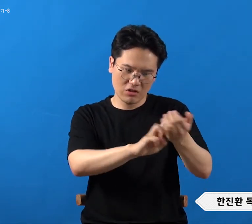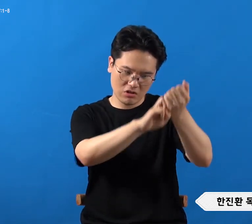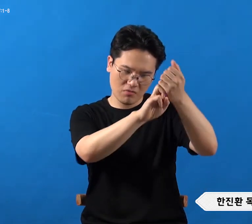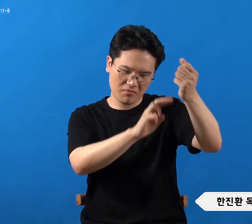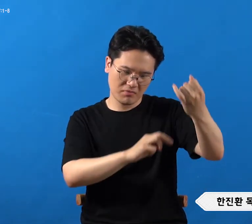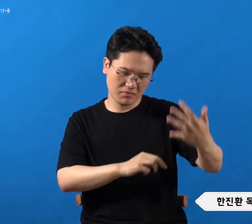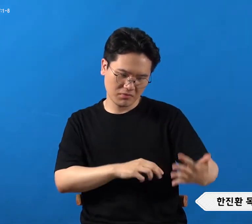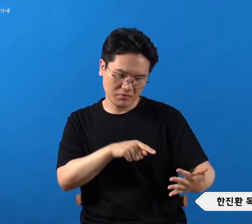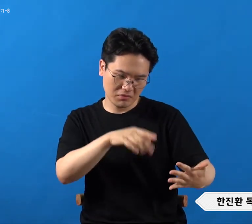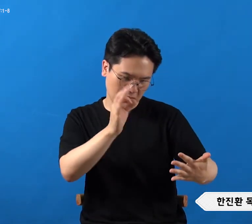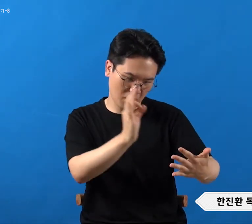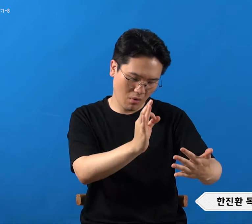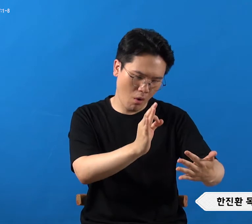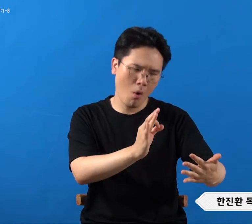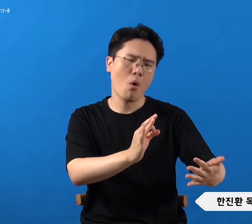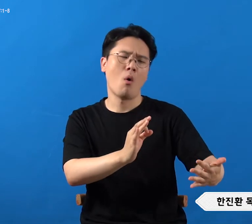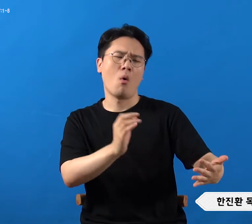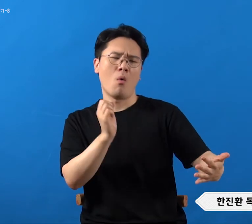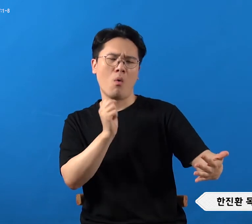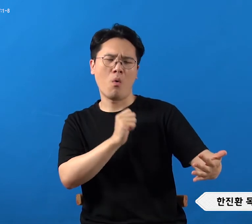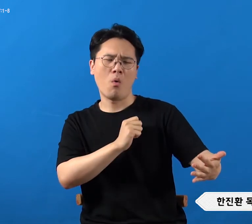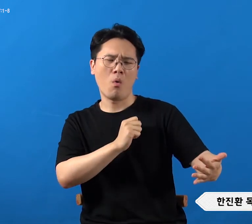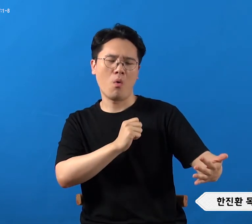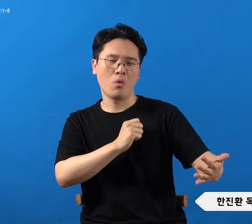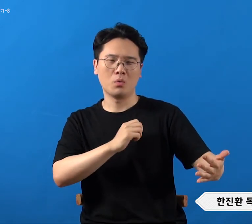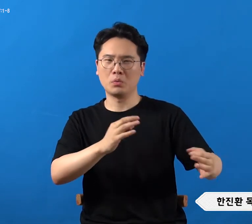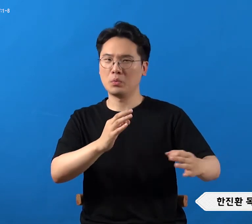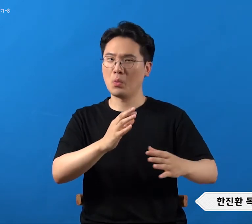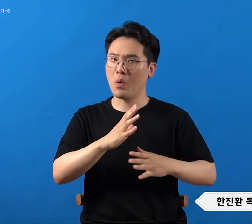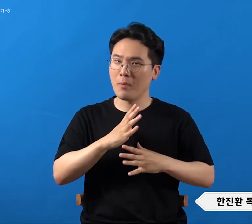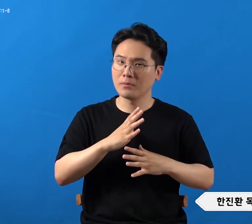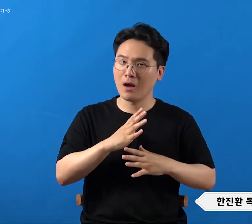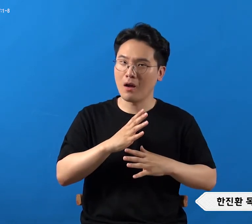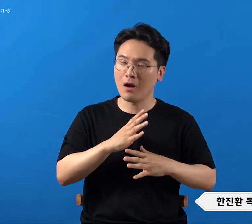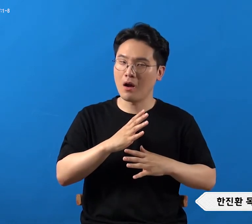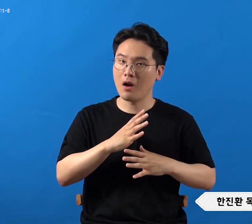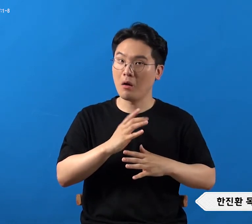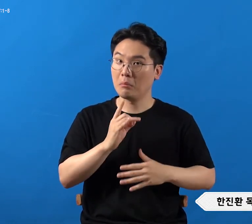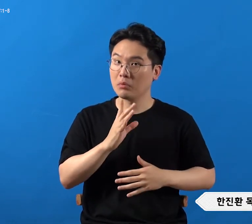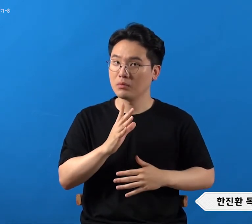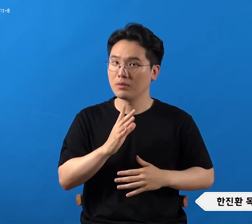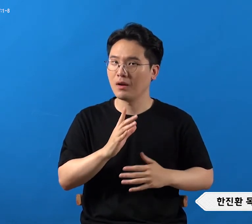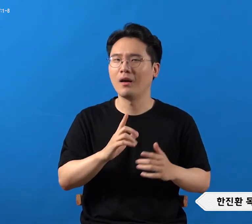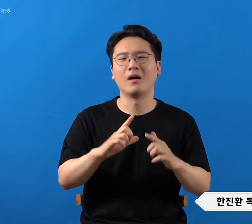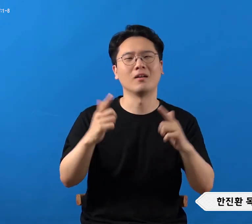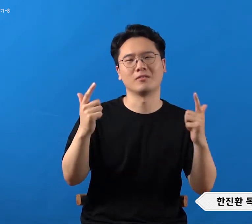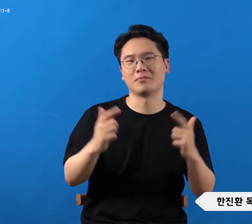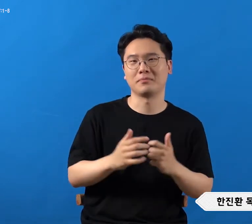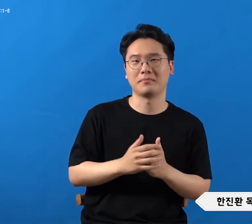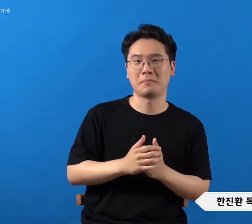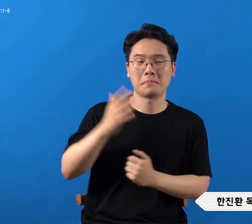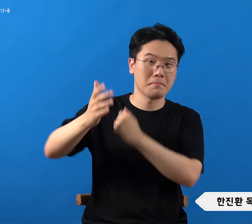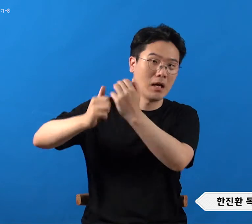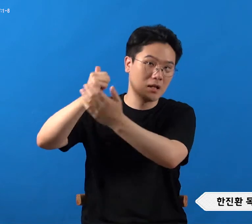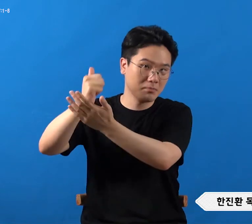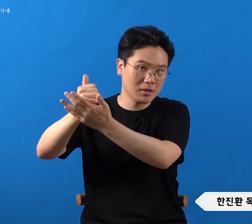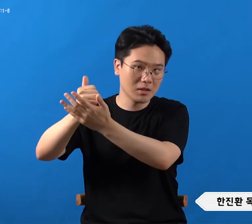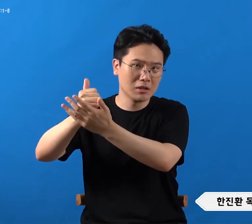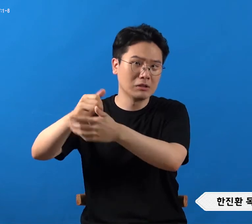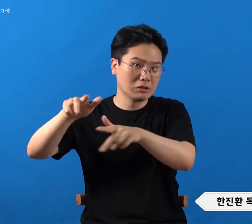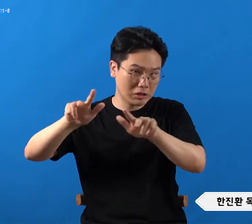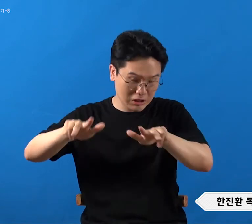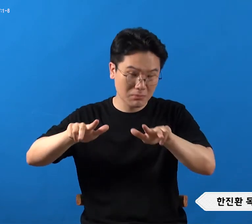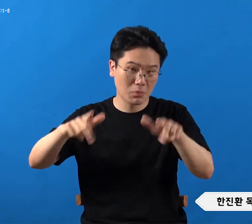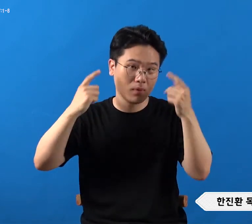놀랍다 하는데, 사실은 그 기적이라는 것은 하나님이 이 세상 속에서 늘